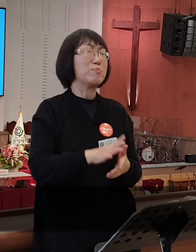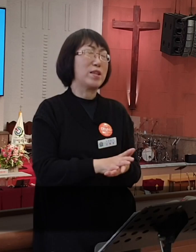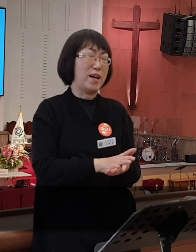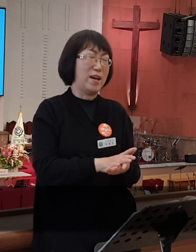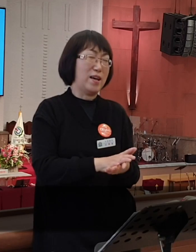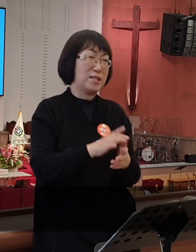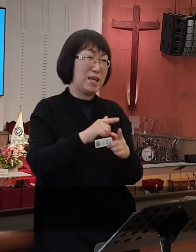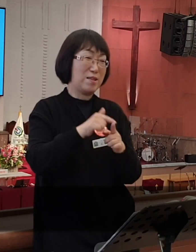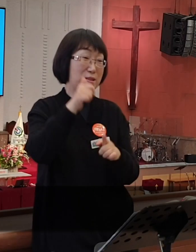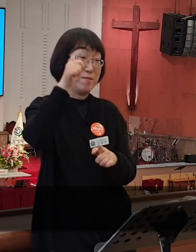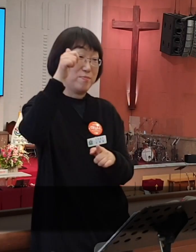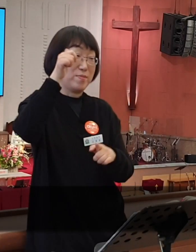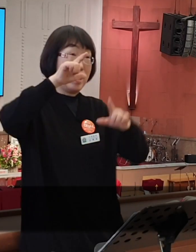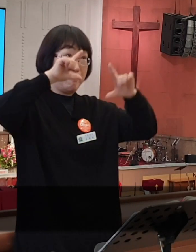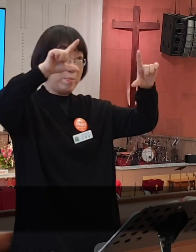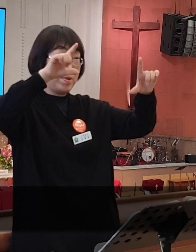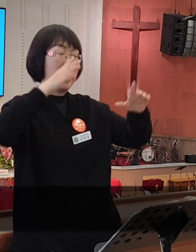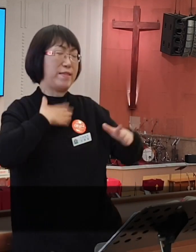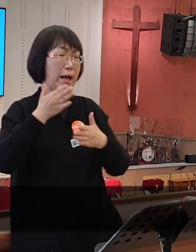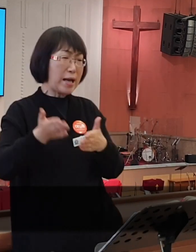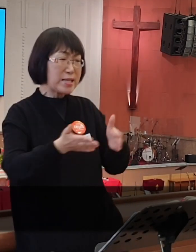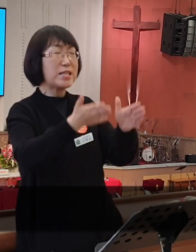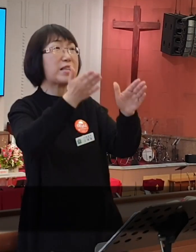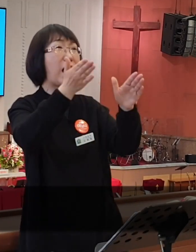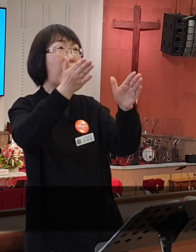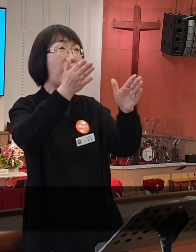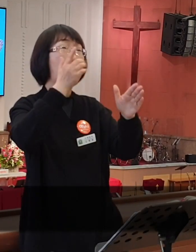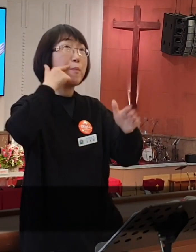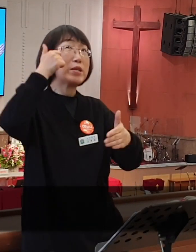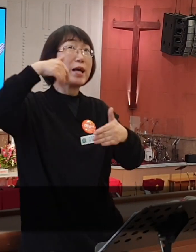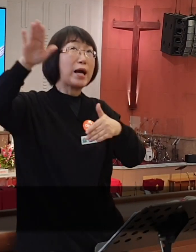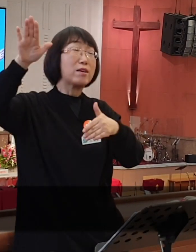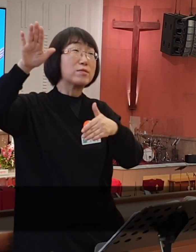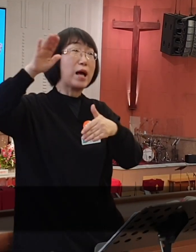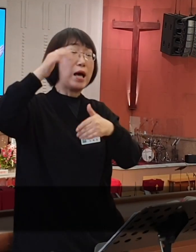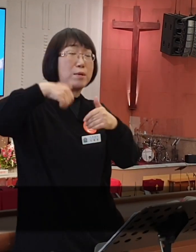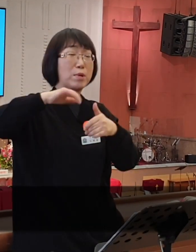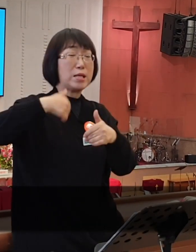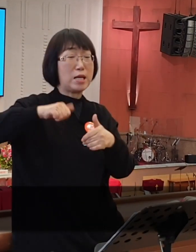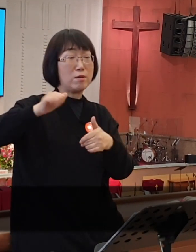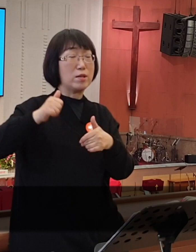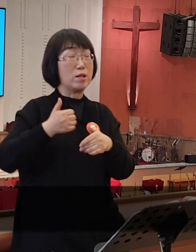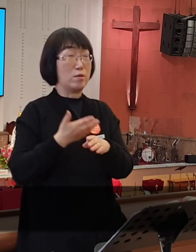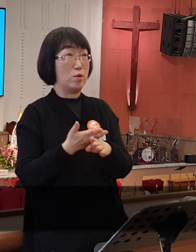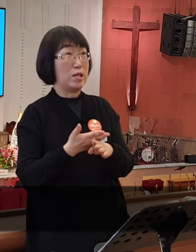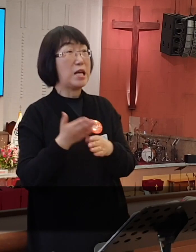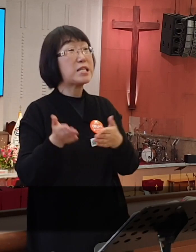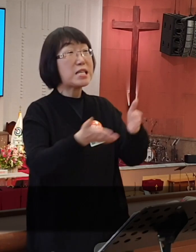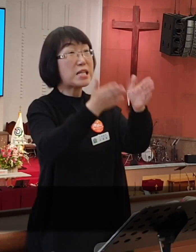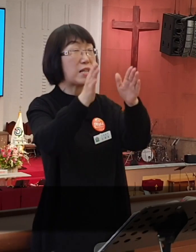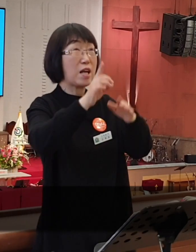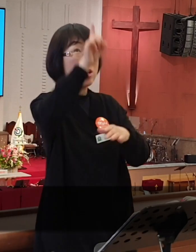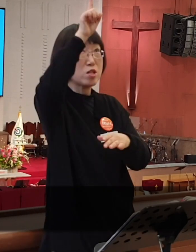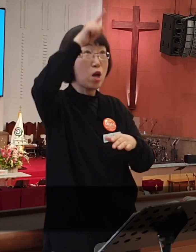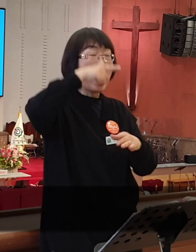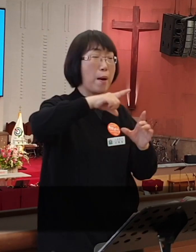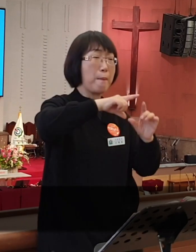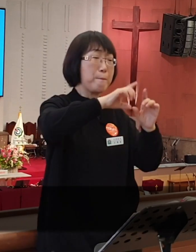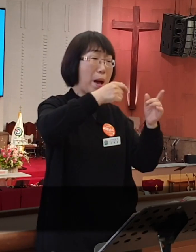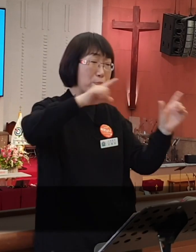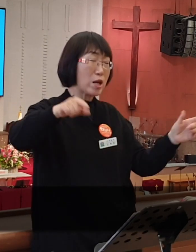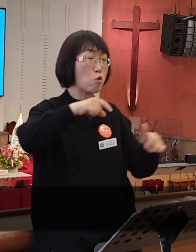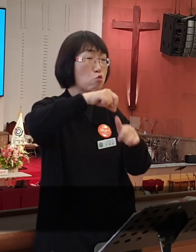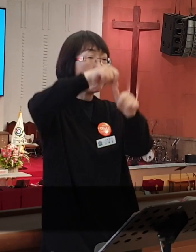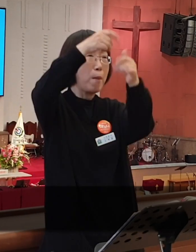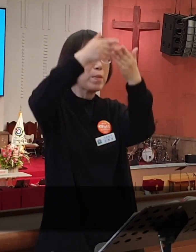거예요. 예수님은 그렇게 선포하시는 겁니다. 내가 길이다. 아버지께로 가는 거, 하나님의 자녀가 되는 건 다른 것 없어요. 천하 만민에게 구원받을 만한